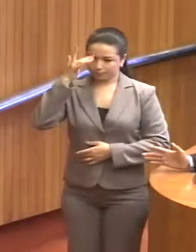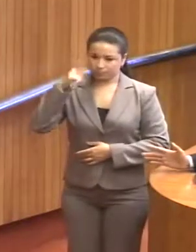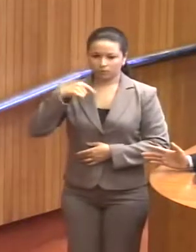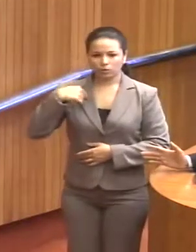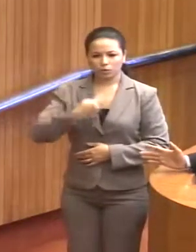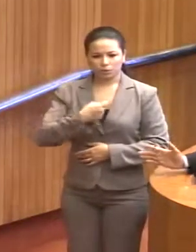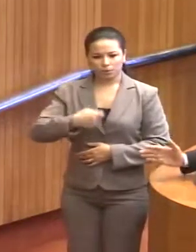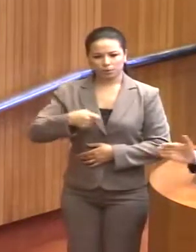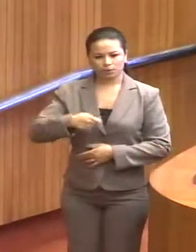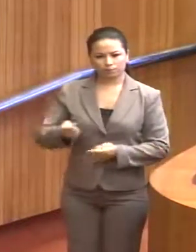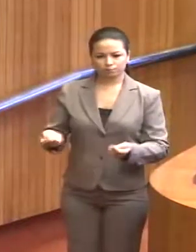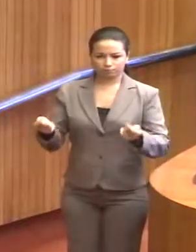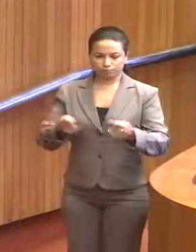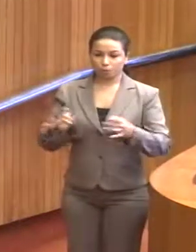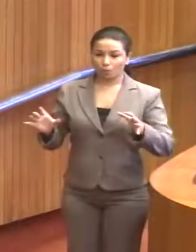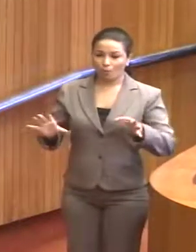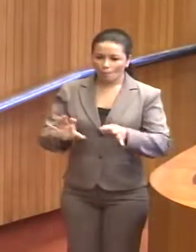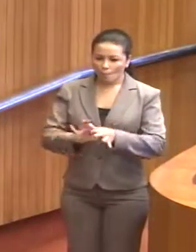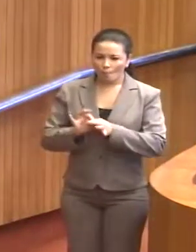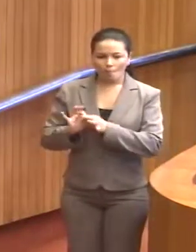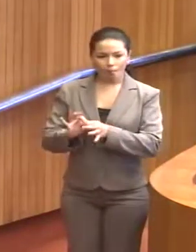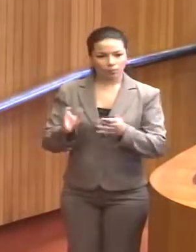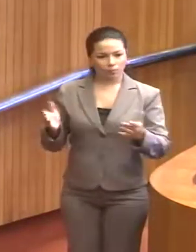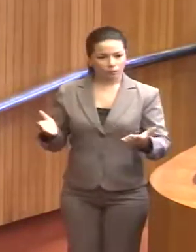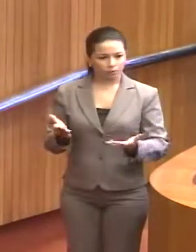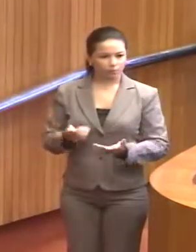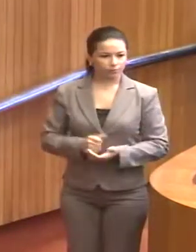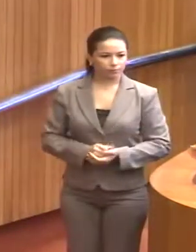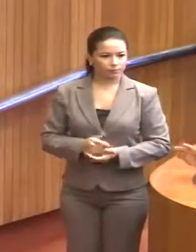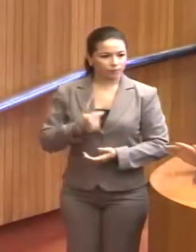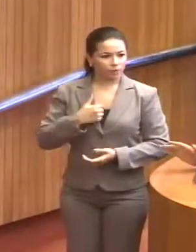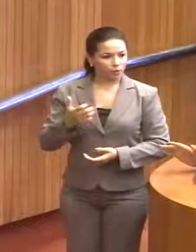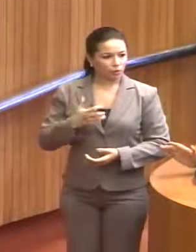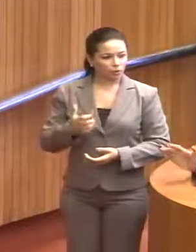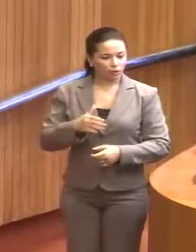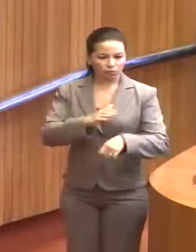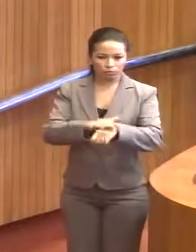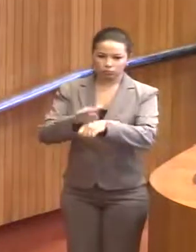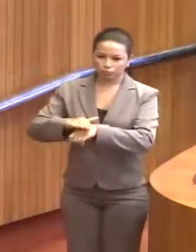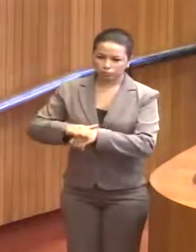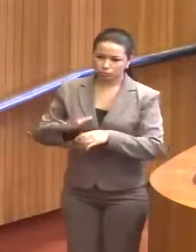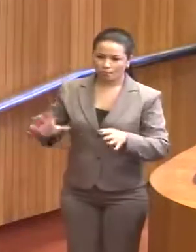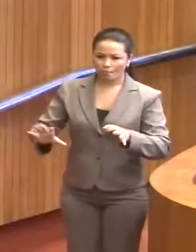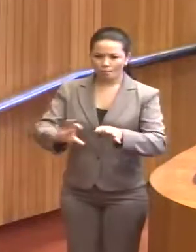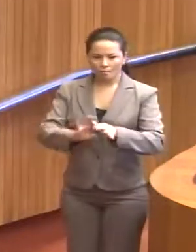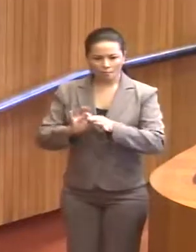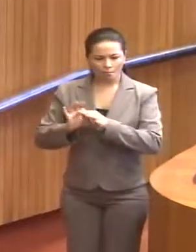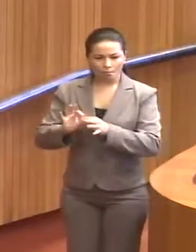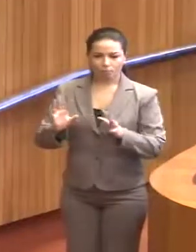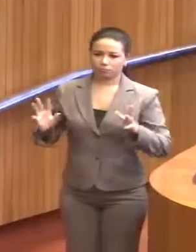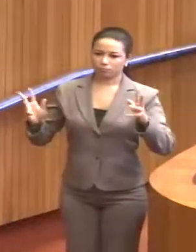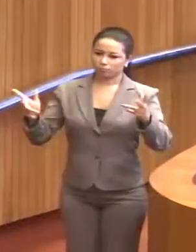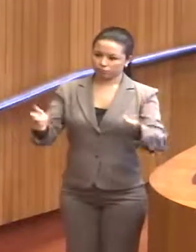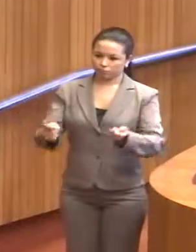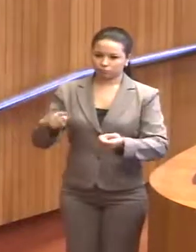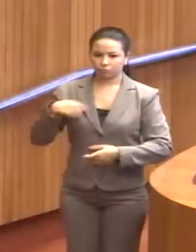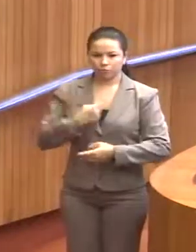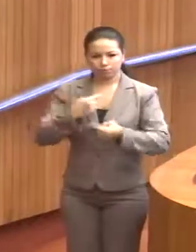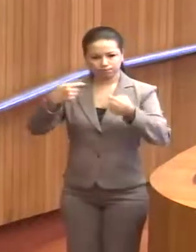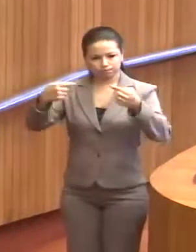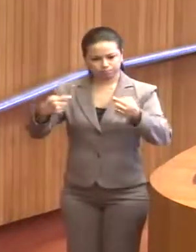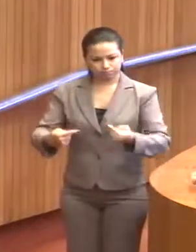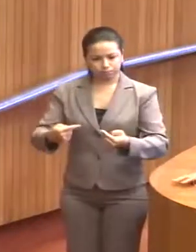temos que ter a capacidade de nos unir nesse momento. Eu quero conclamar a integração de todos para